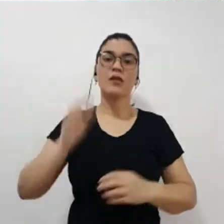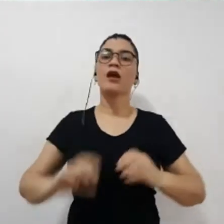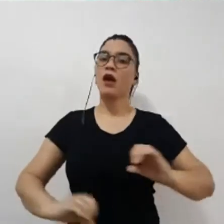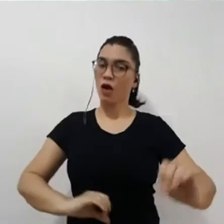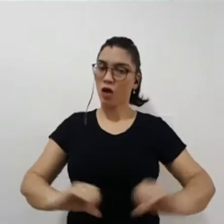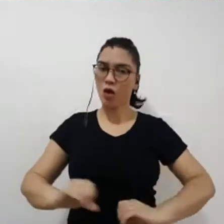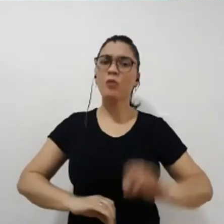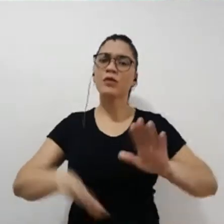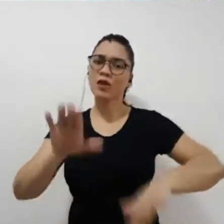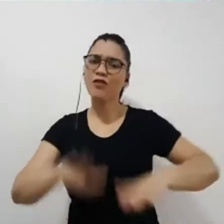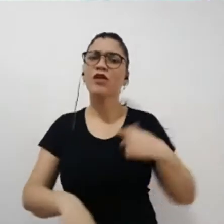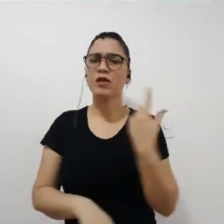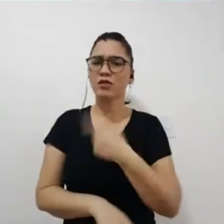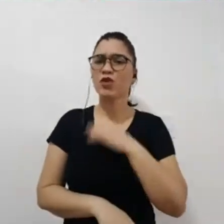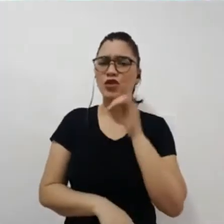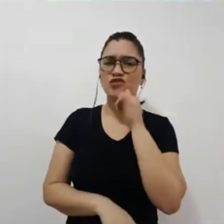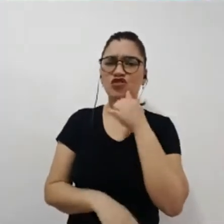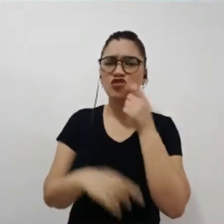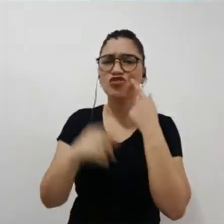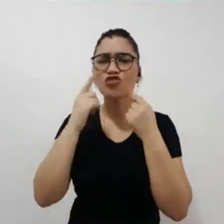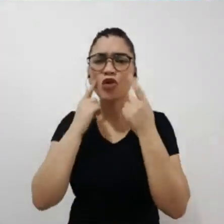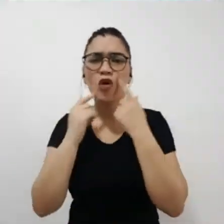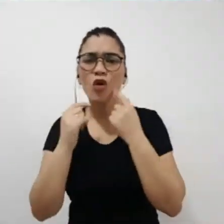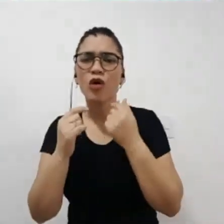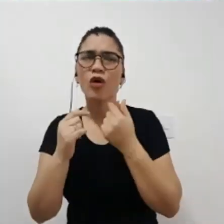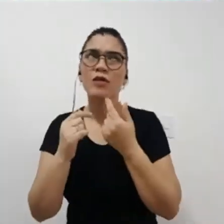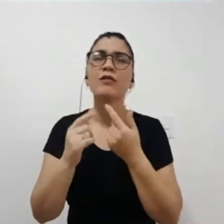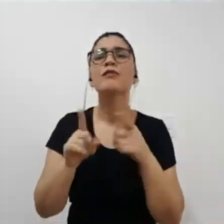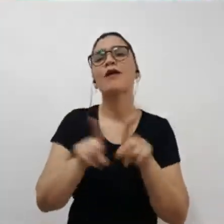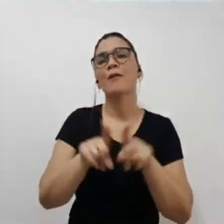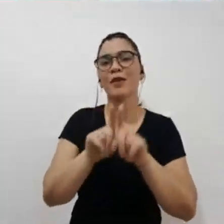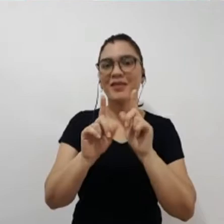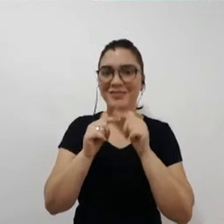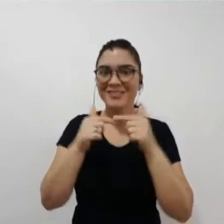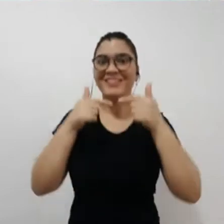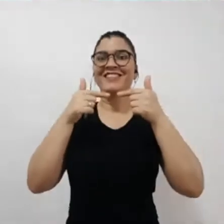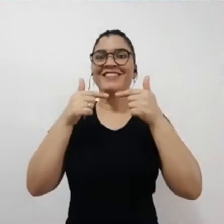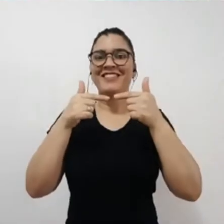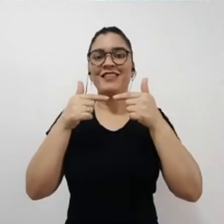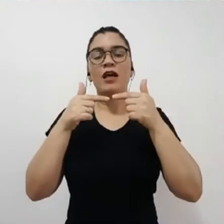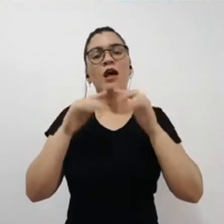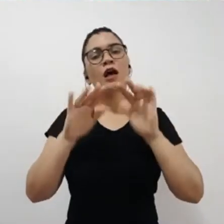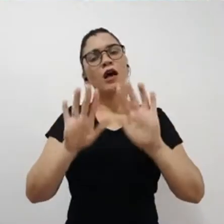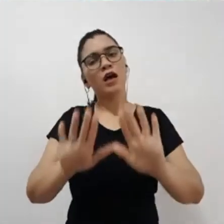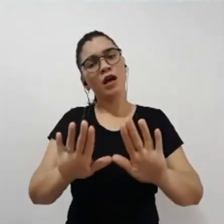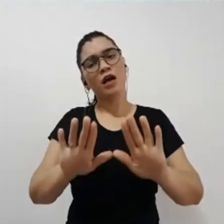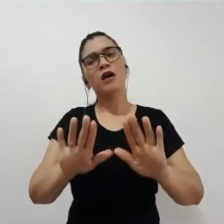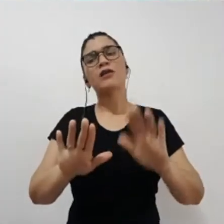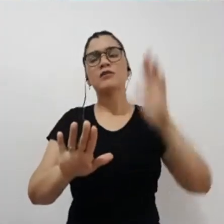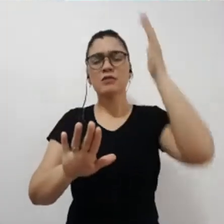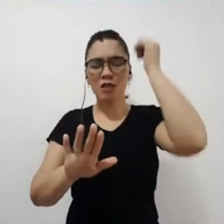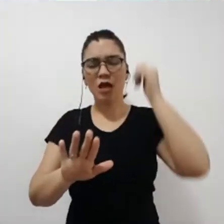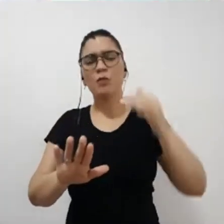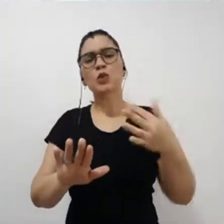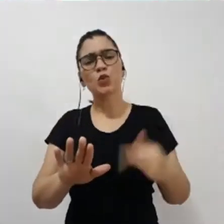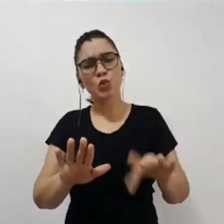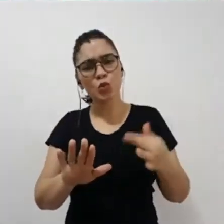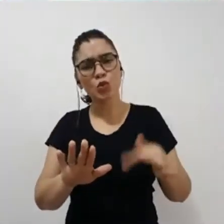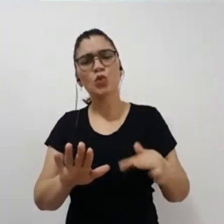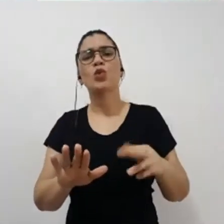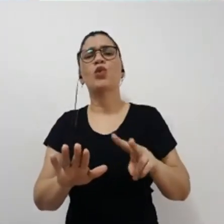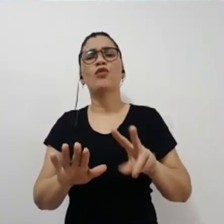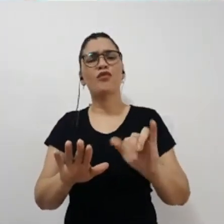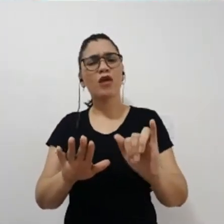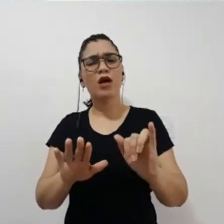outras. Mas também nos provoca dor. E essa dor, muitas vezes, revela o nosso pecado. Revela as áreas que